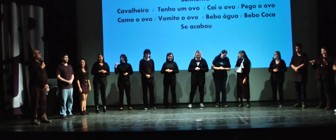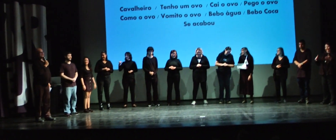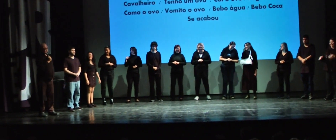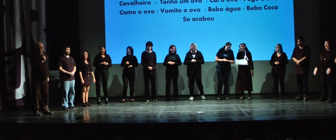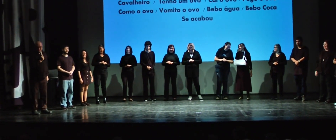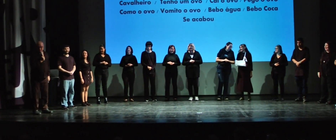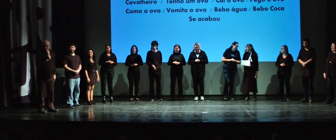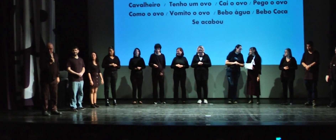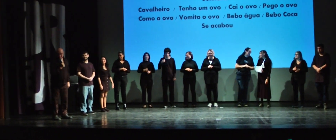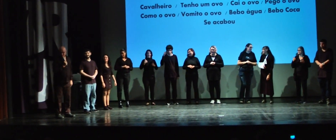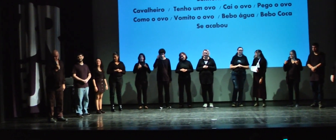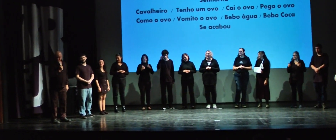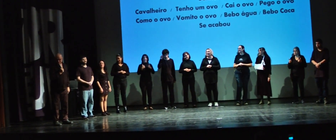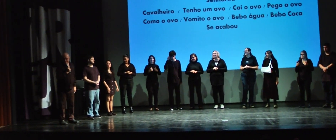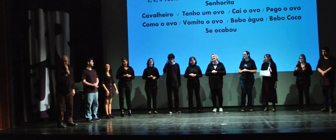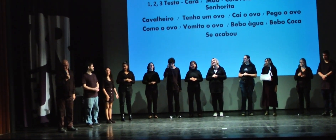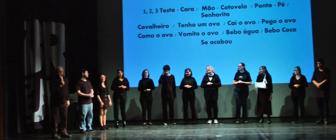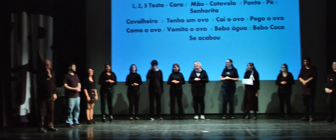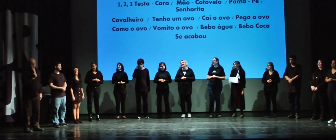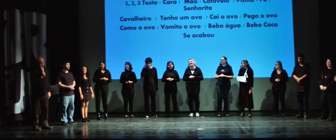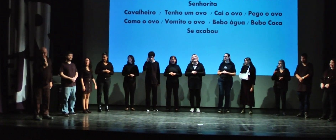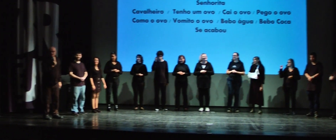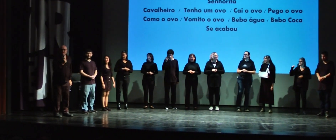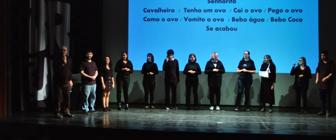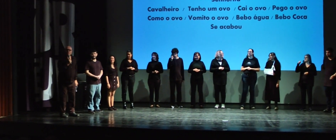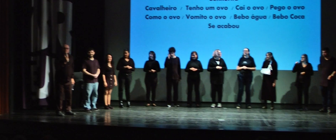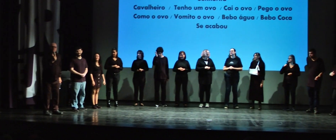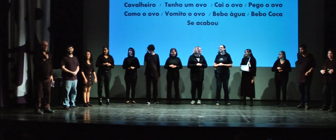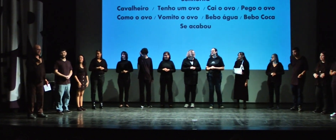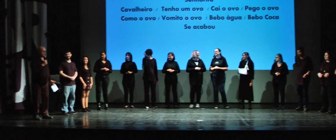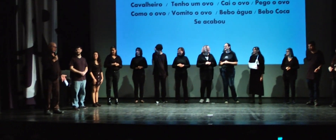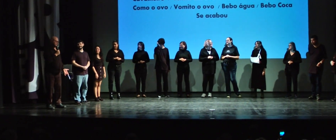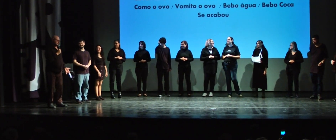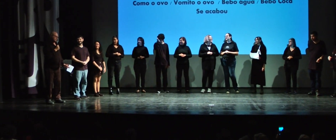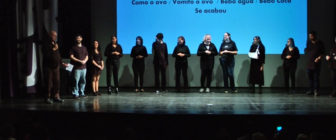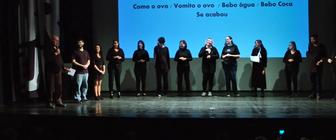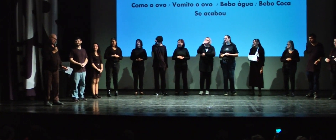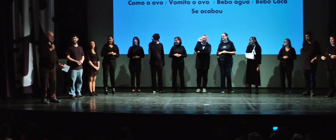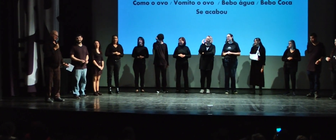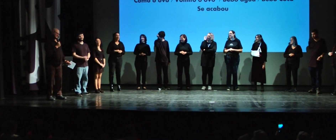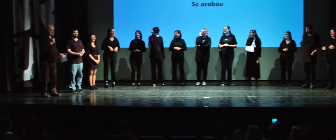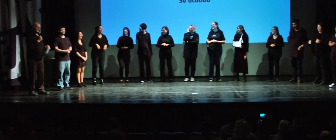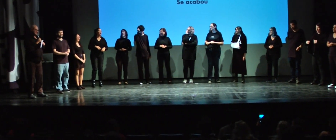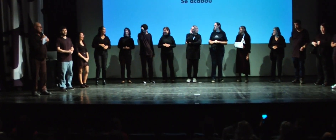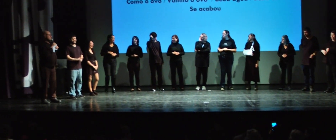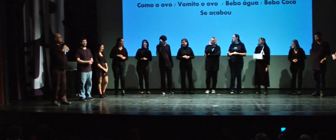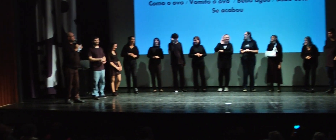Vamos tentar pelo menos? Pode? Não. Sim ou não? Então vamos lá. Não vou muito rápido, só um pouquinho. Não. Vamos